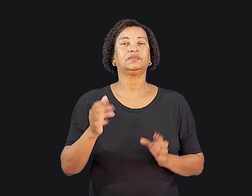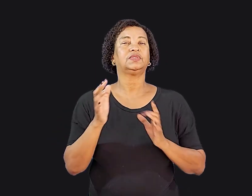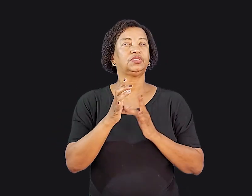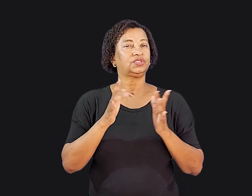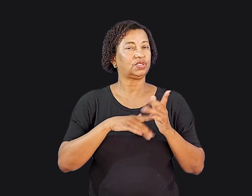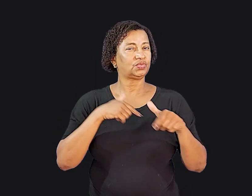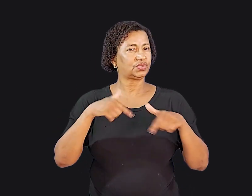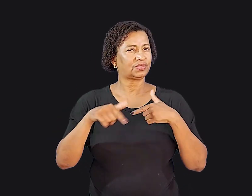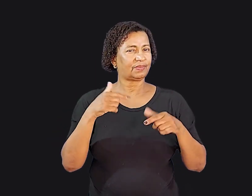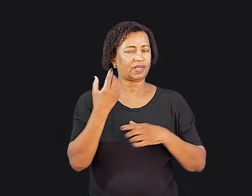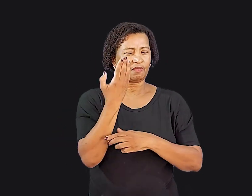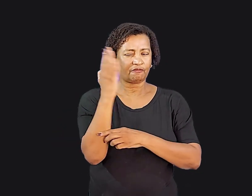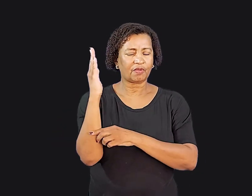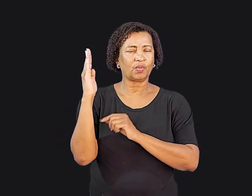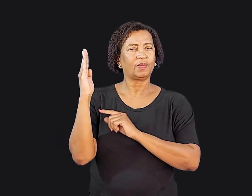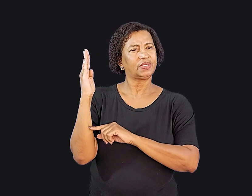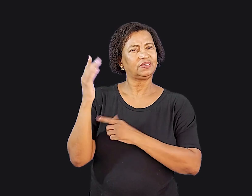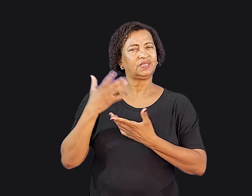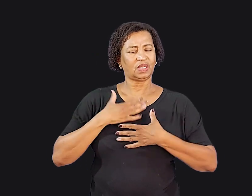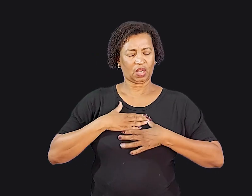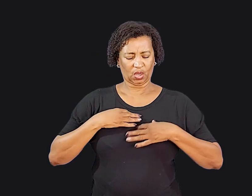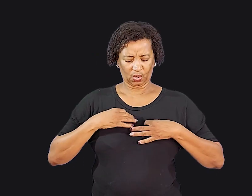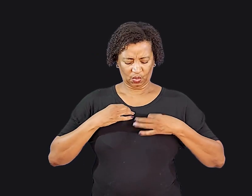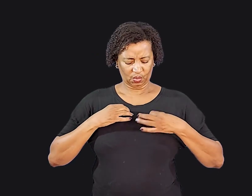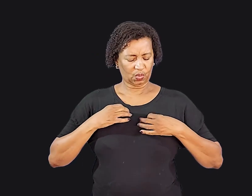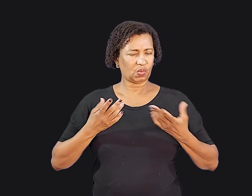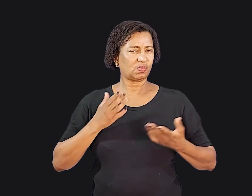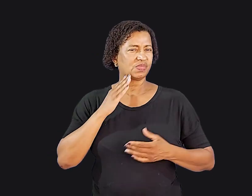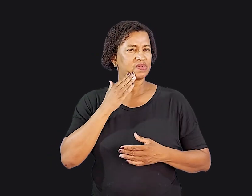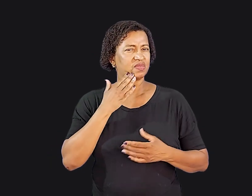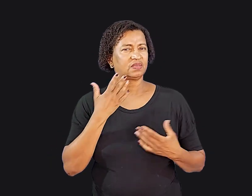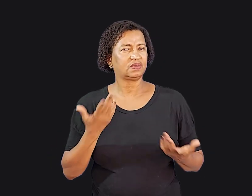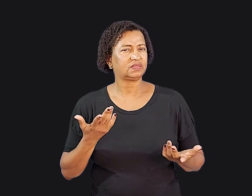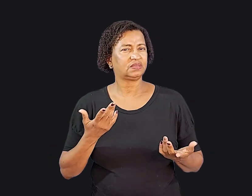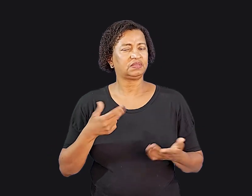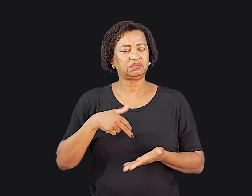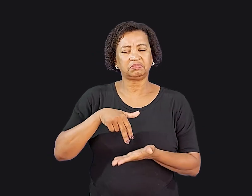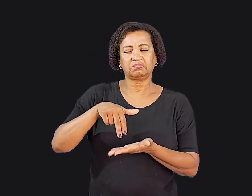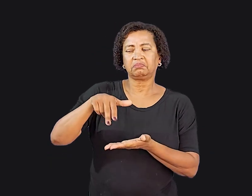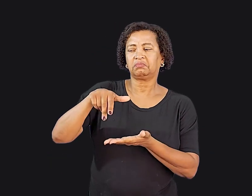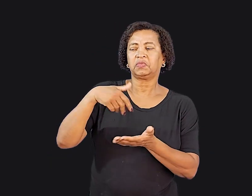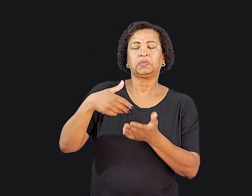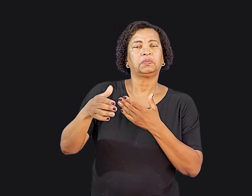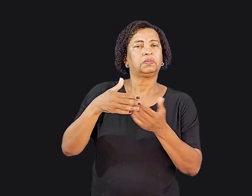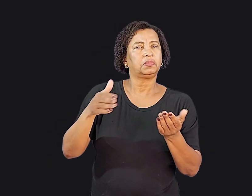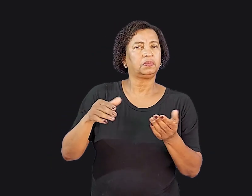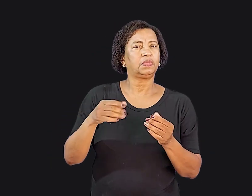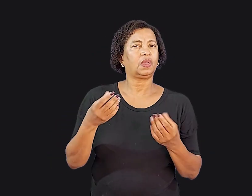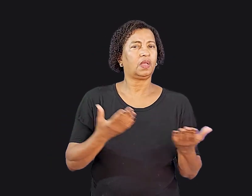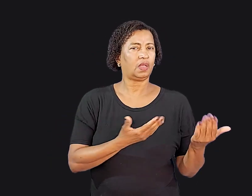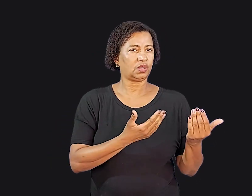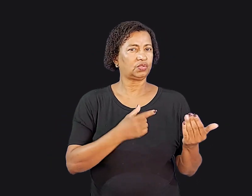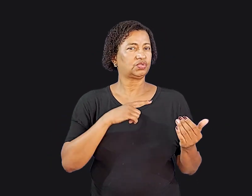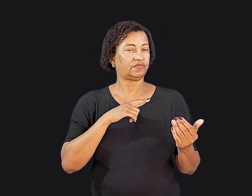carpinteiro mal vestido que sem nenhum status caminhava por aí. E aí esse jovem cheio de